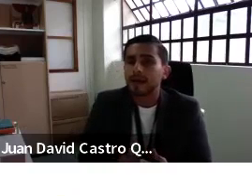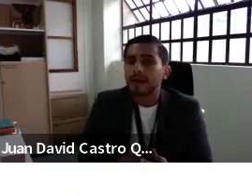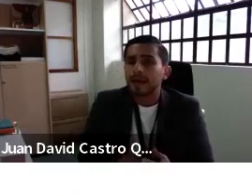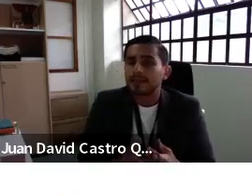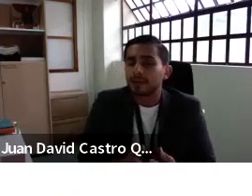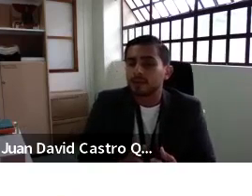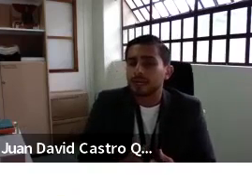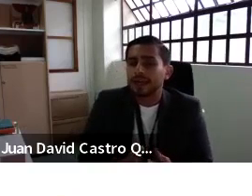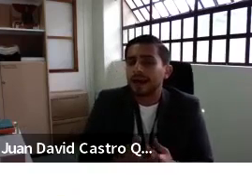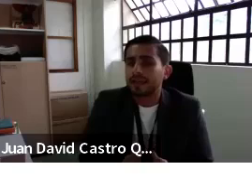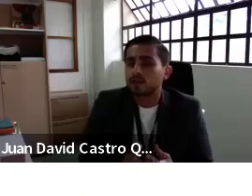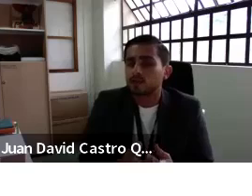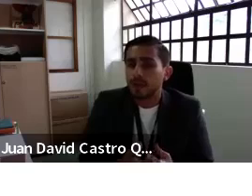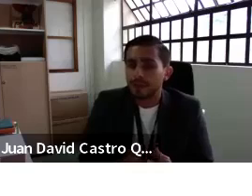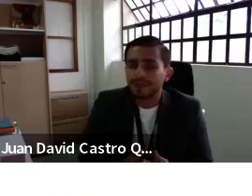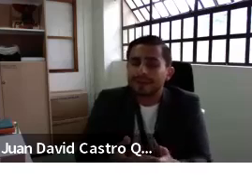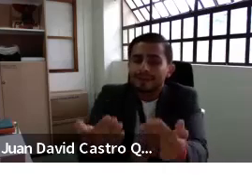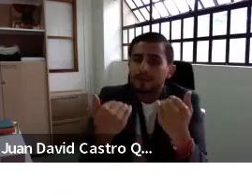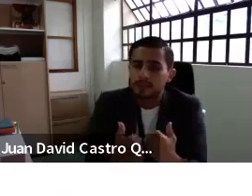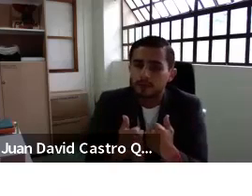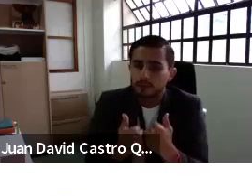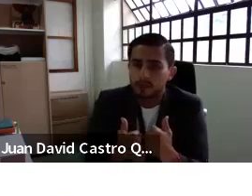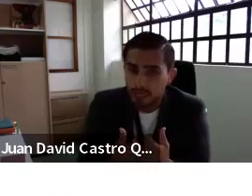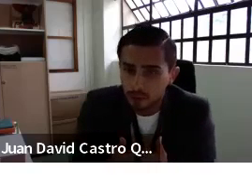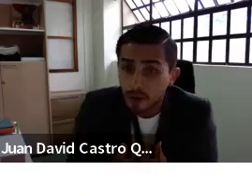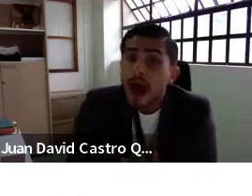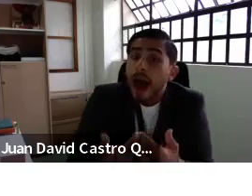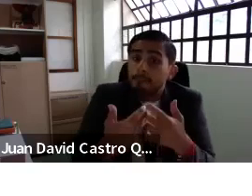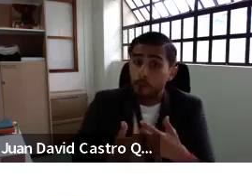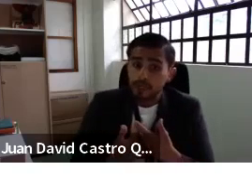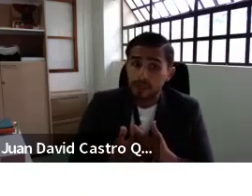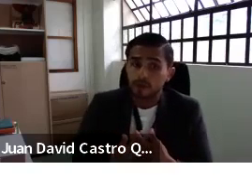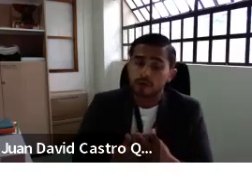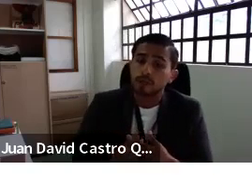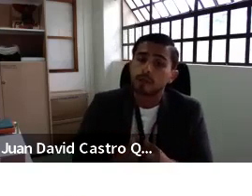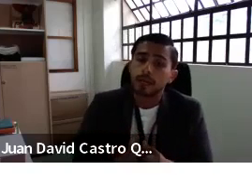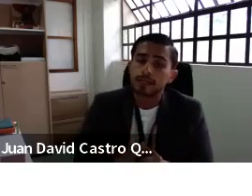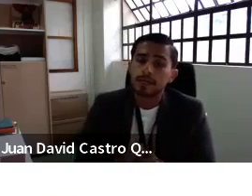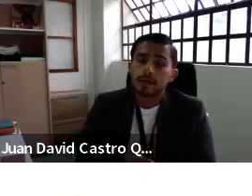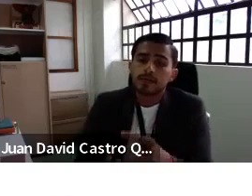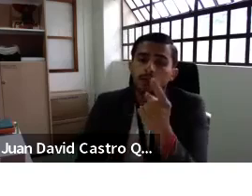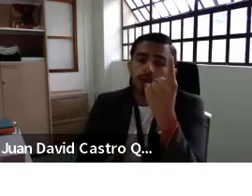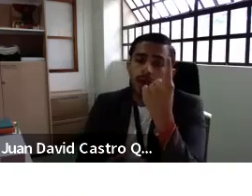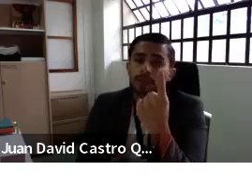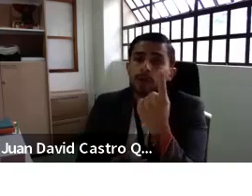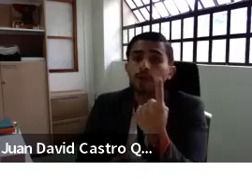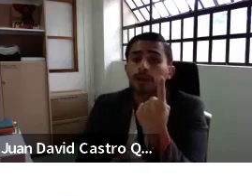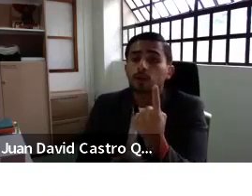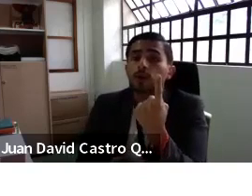en términos de que la gente no solamente reciba ese conocimiento apropie ese conocimiento para sí sino que realmente un actor